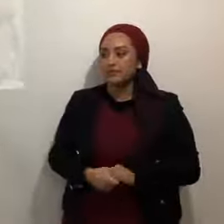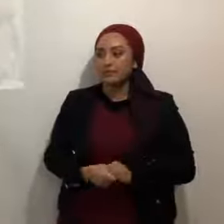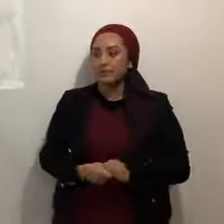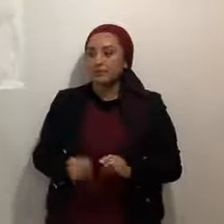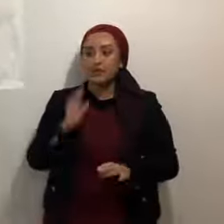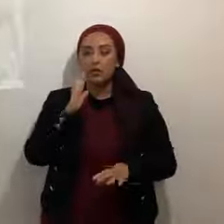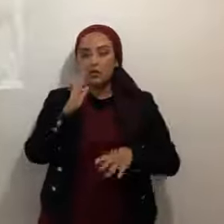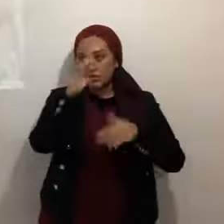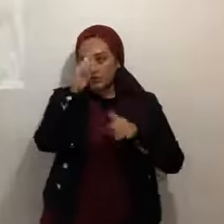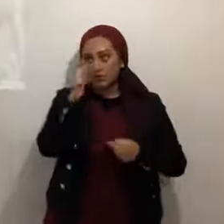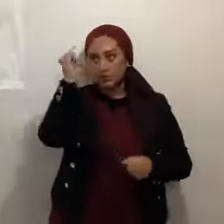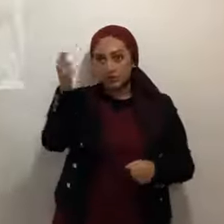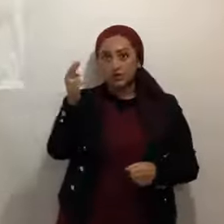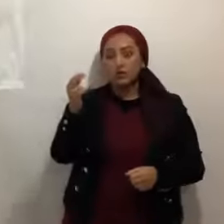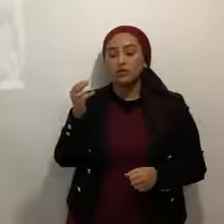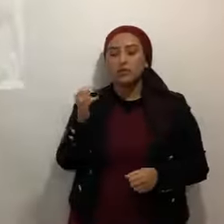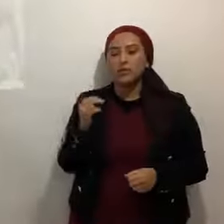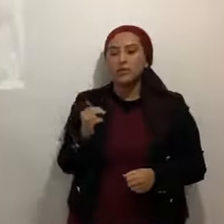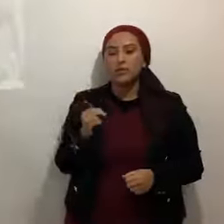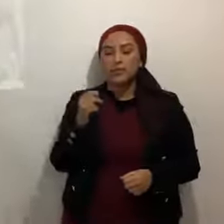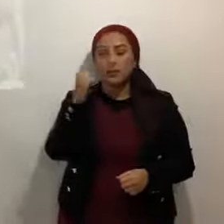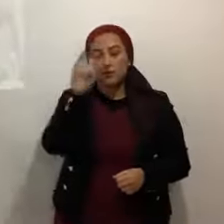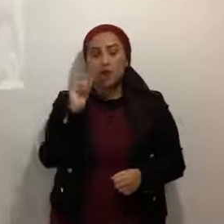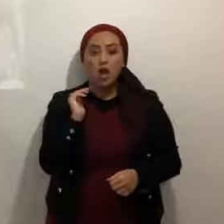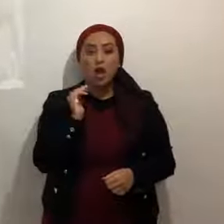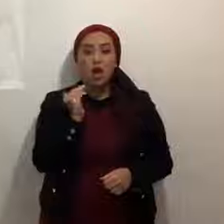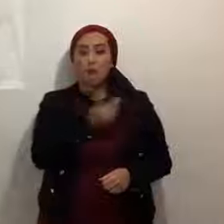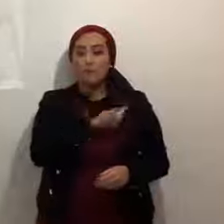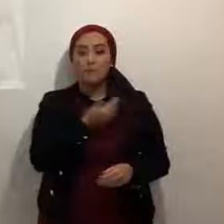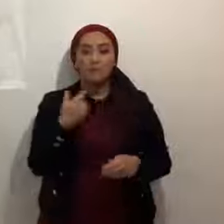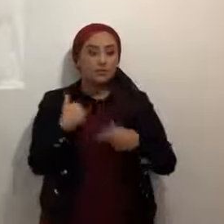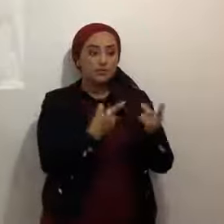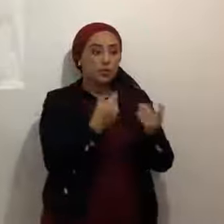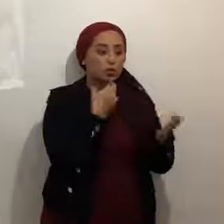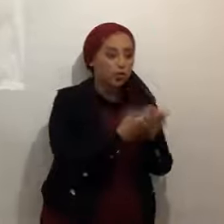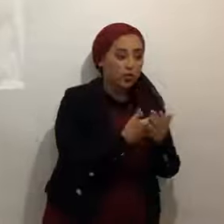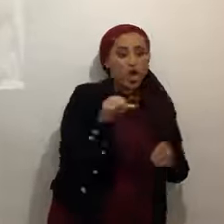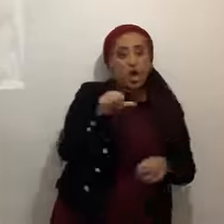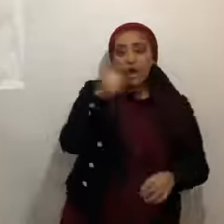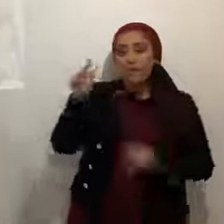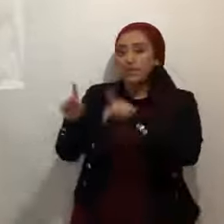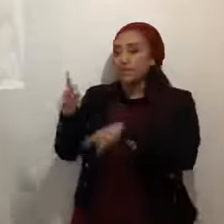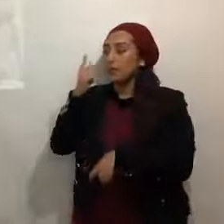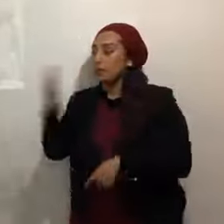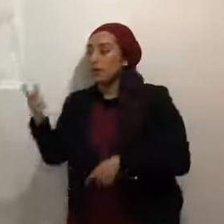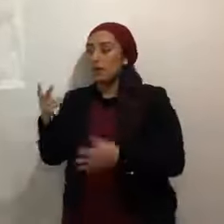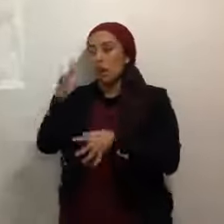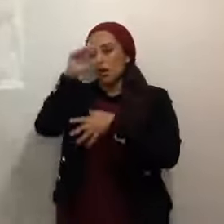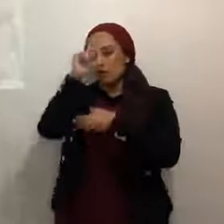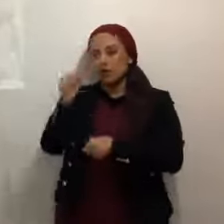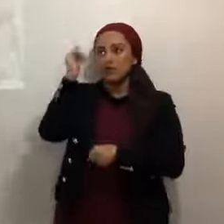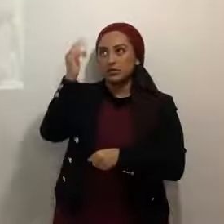en Yahweh. O sea, que por el testimonio de nosotros creerán otros. Sí, pero hay que guardar un buen testimonio ante el